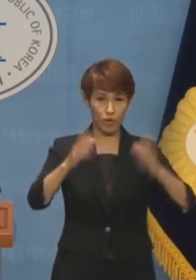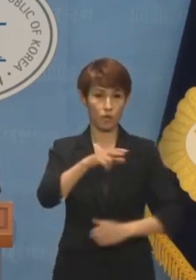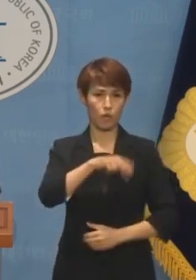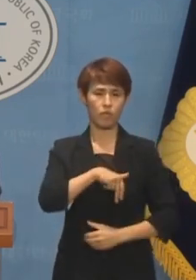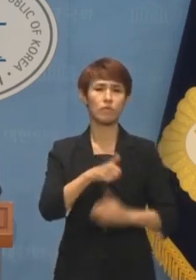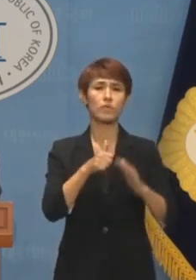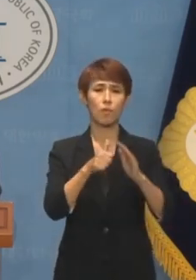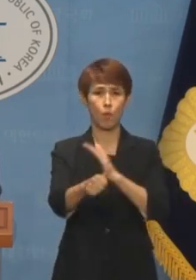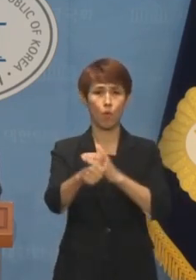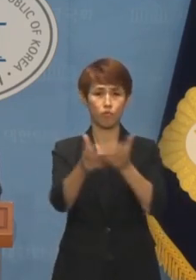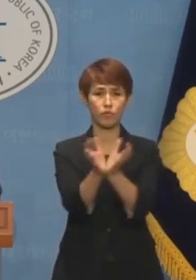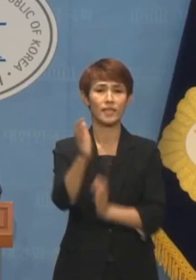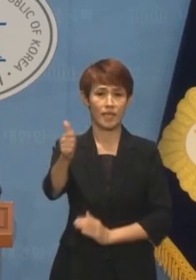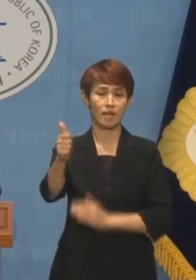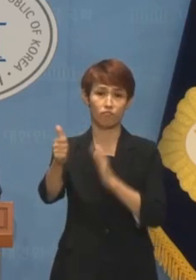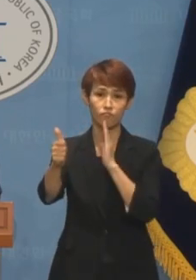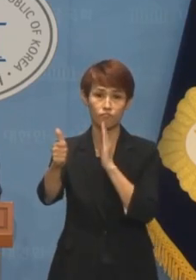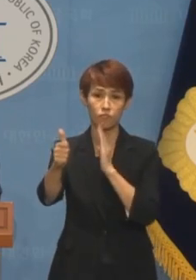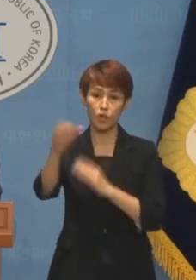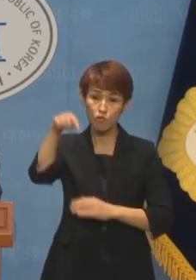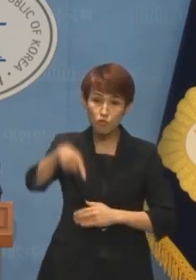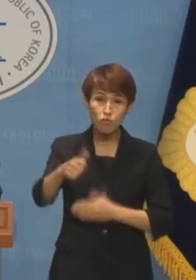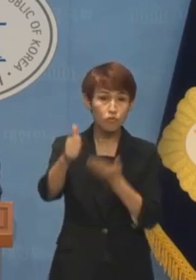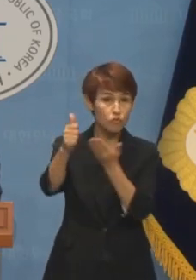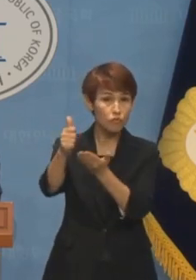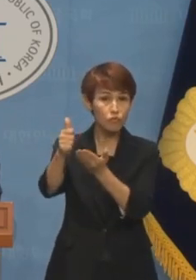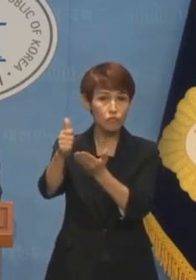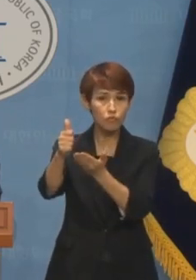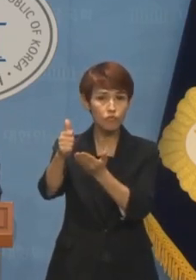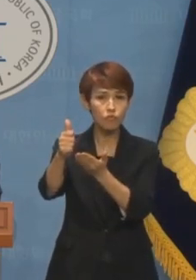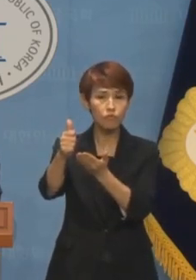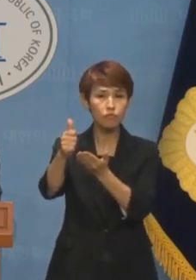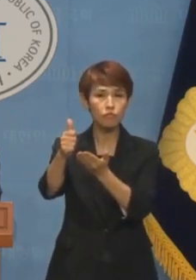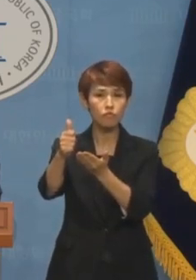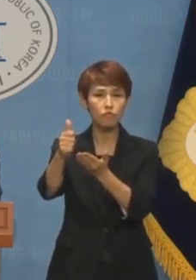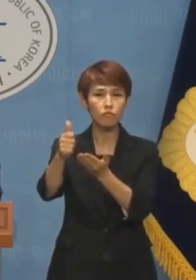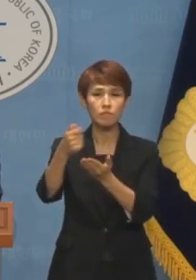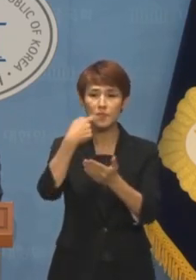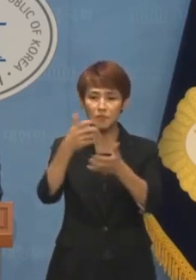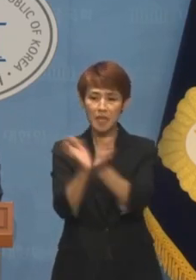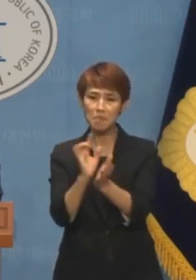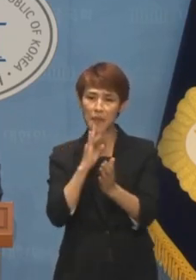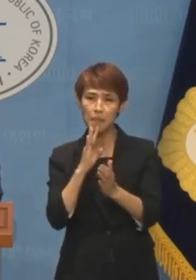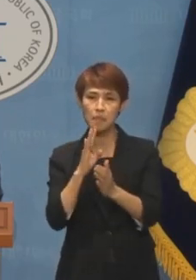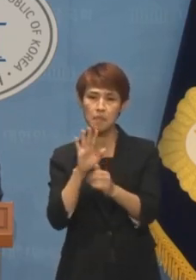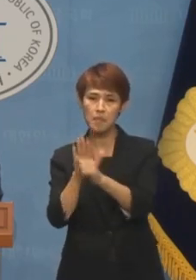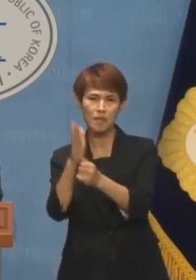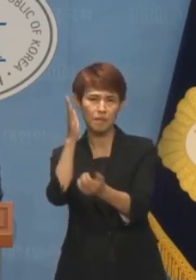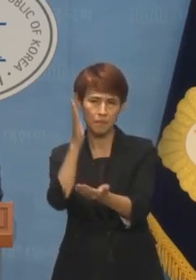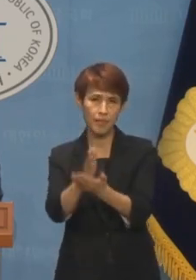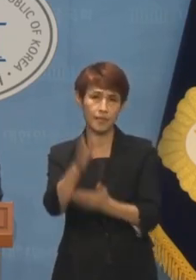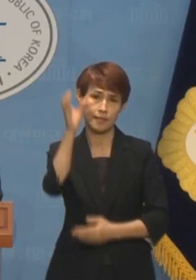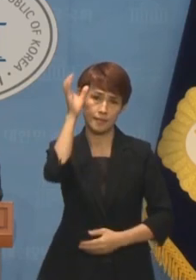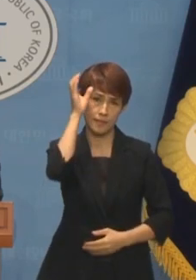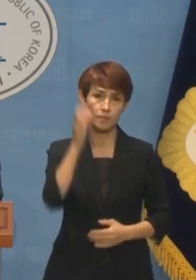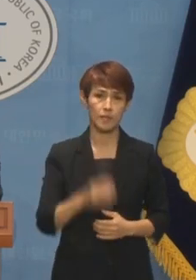자리인 만큼 우 차기 의장이 출신 정당만 대변하는 의장이 되지 않길